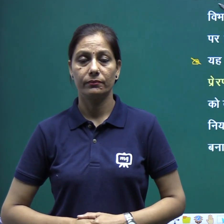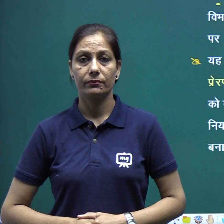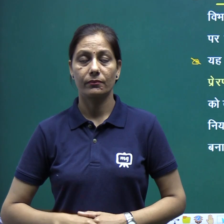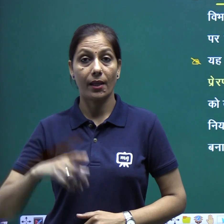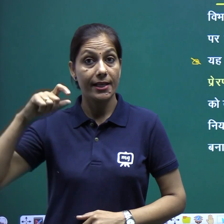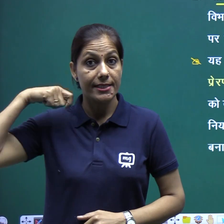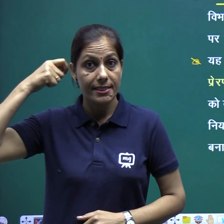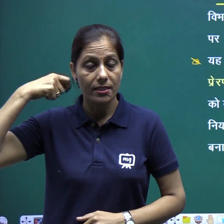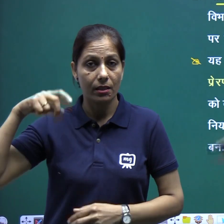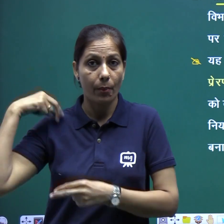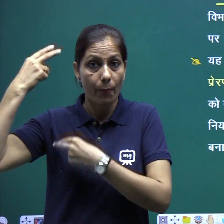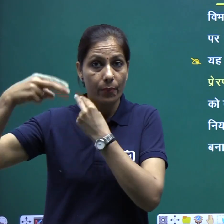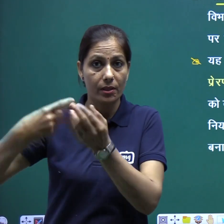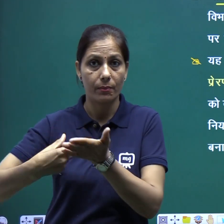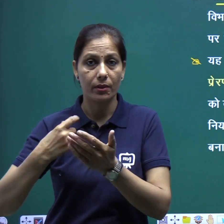जाति प्रथा पर